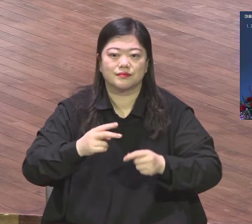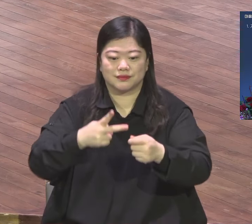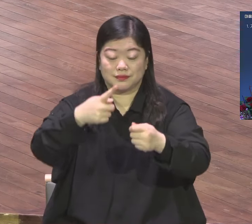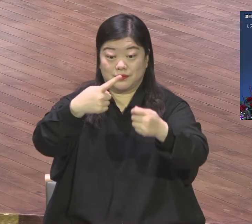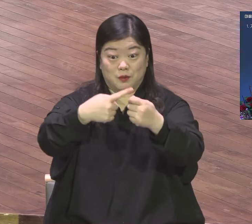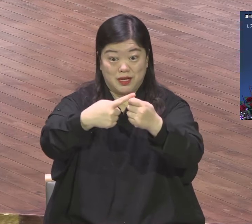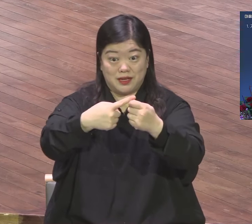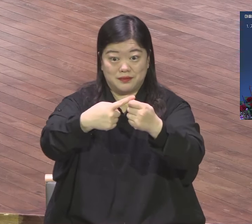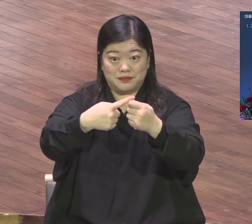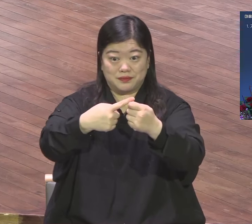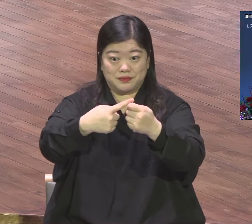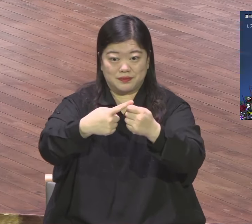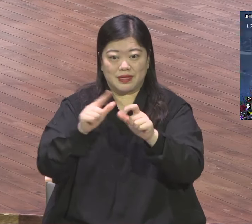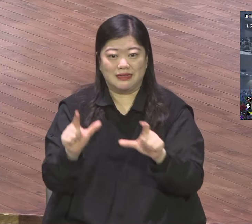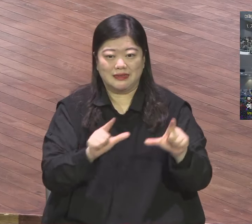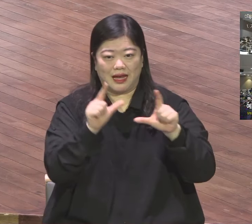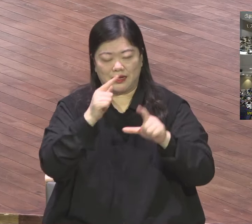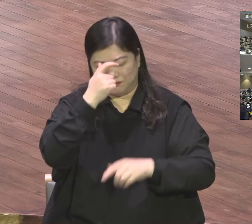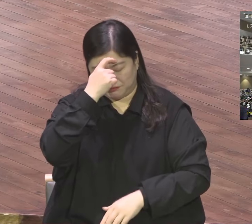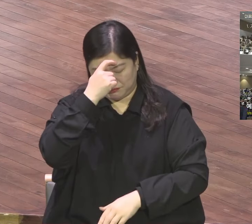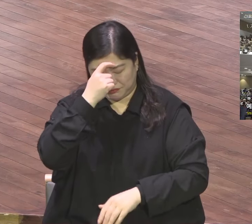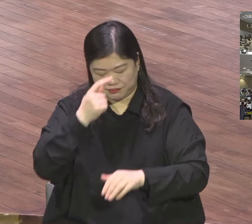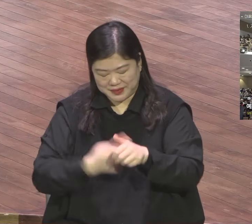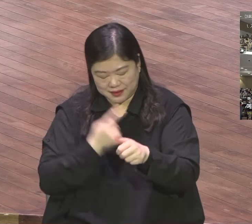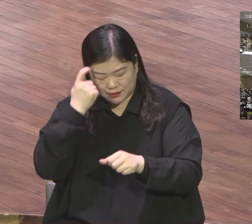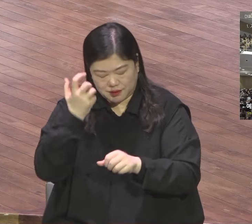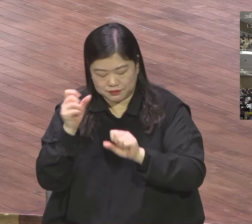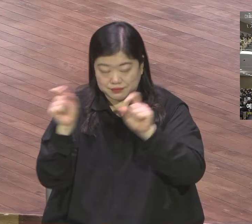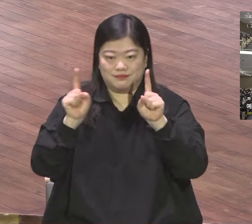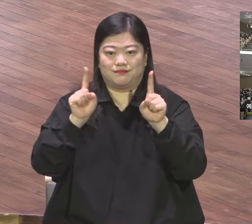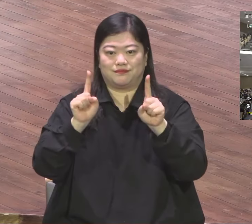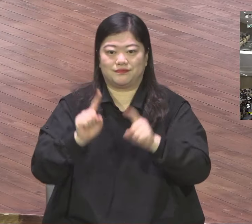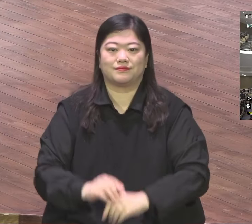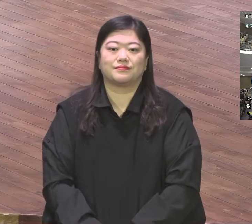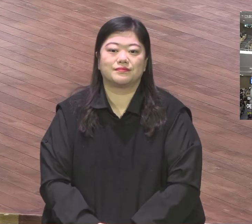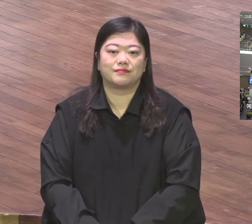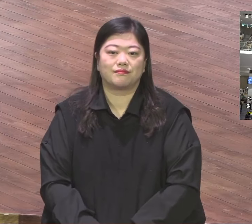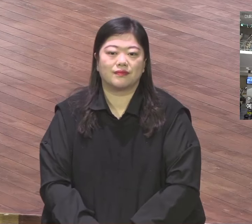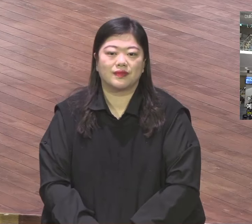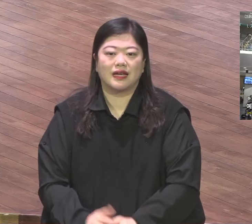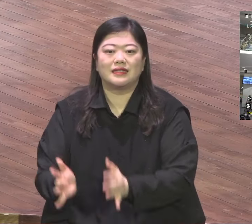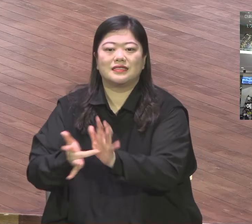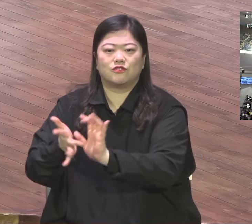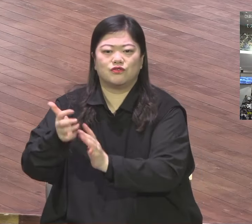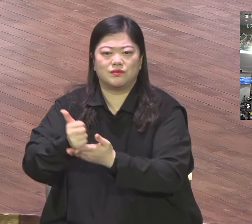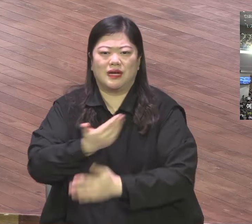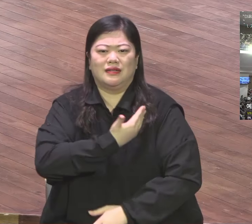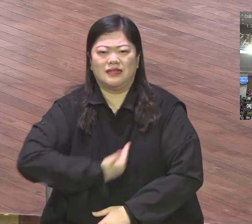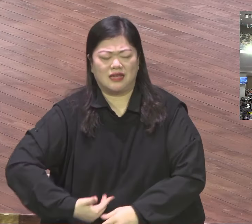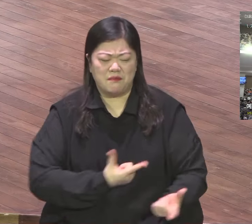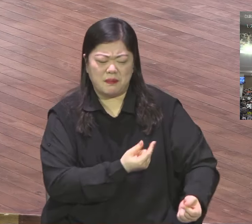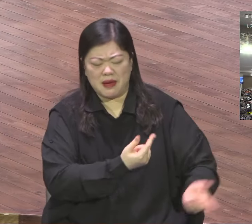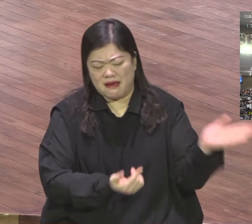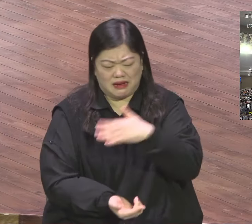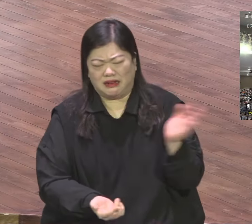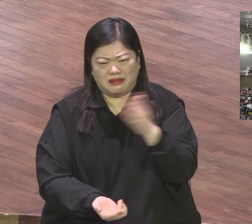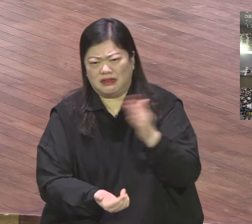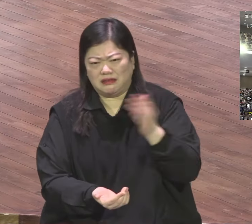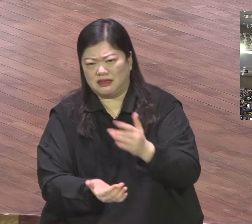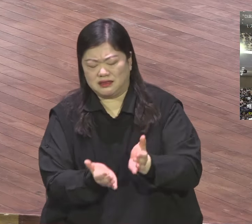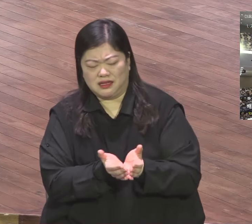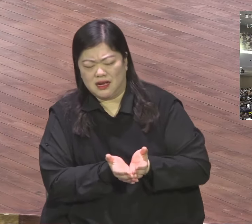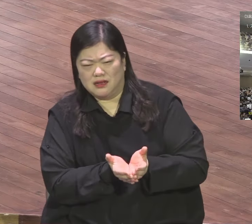삶입니다. 45절 봅니다. 예수께서 즉시 제자들을 재촉하사 자기가 무리를 보내는 동안에